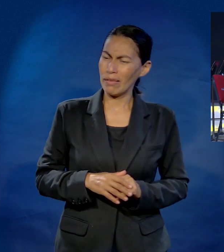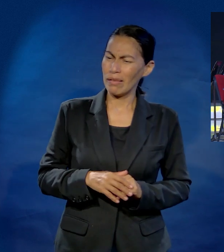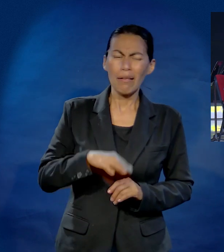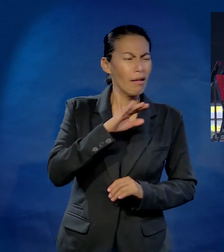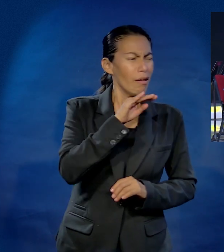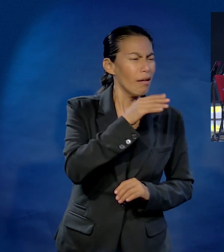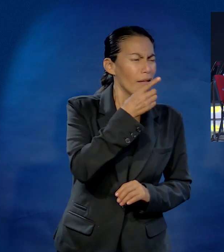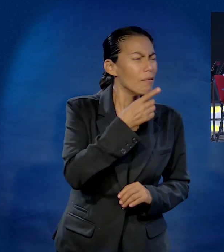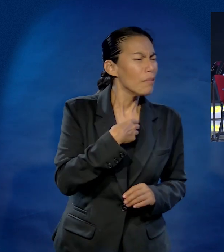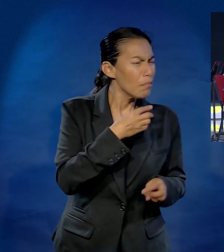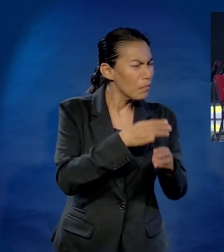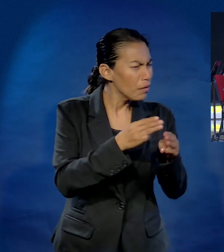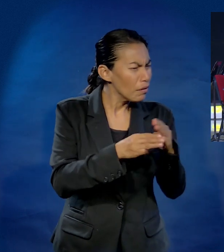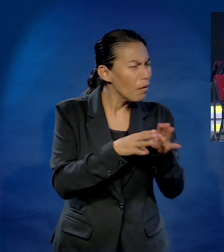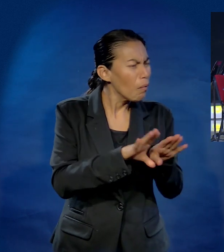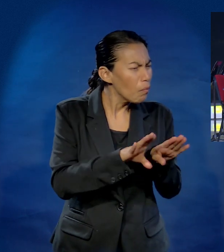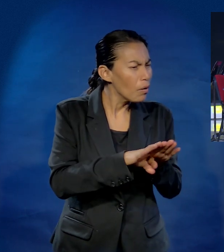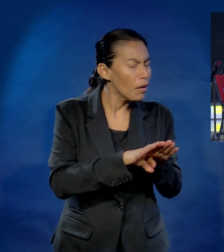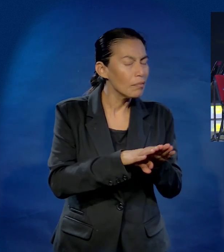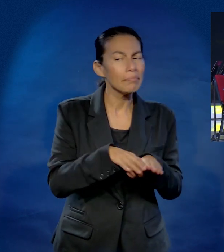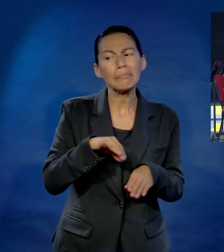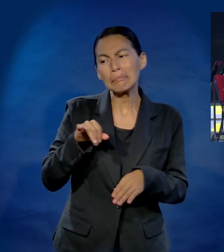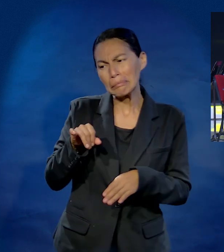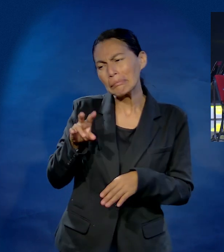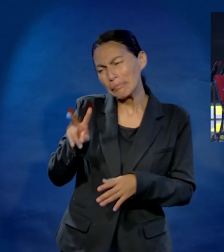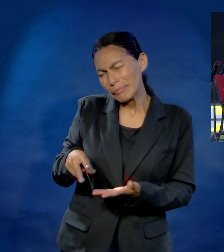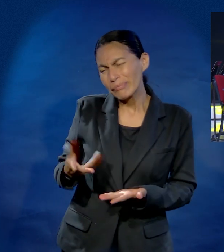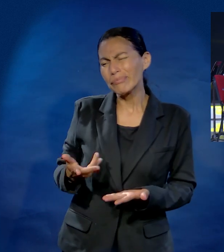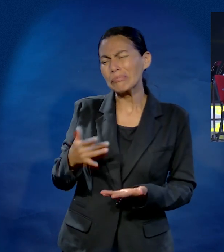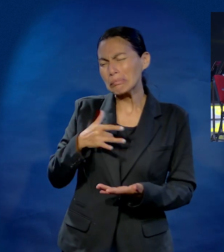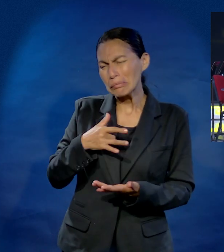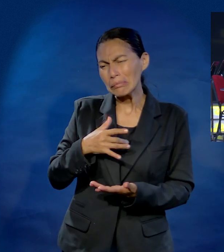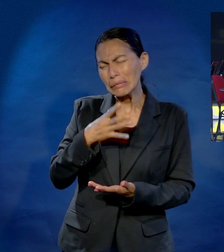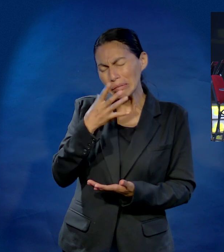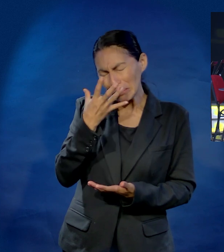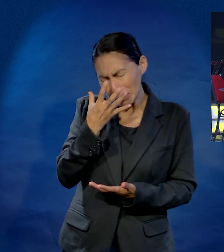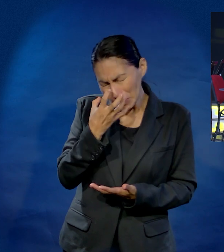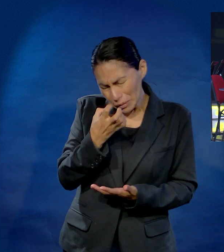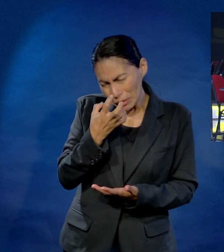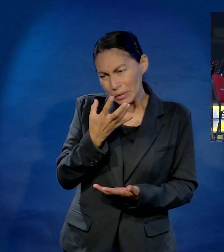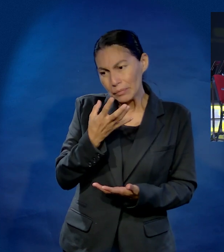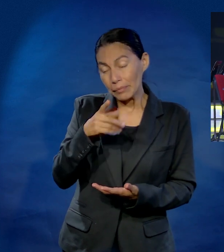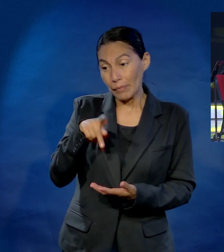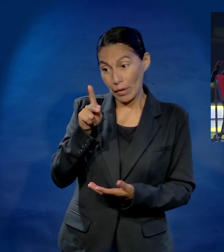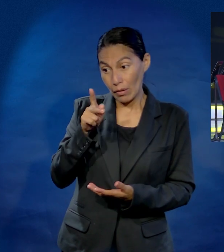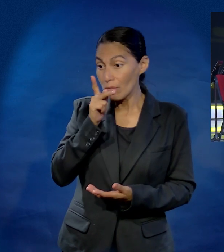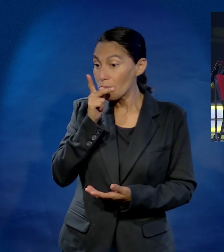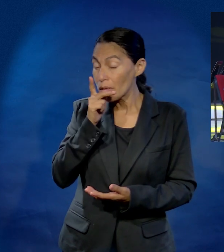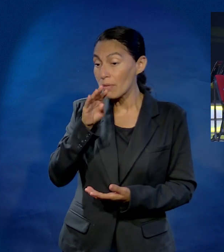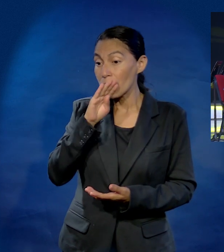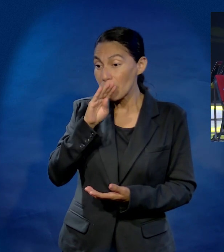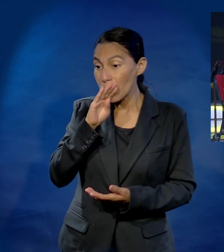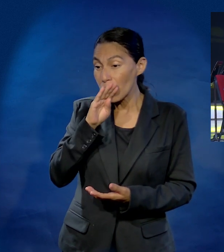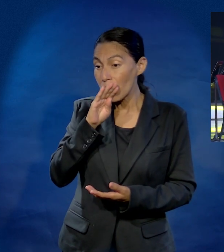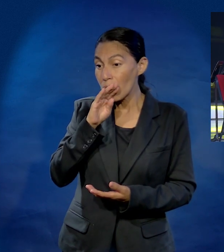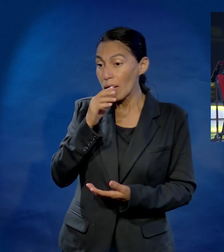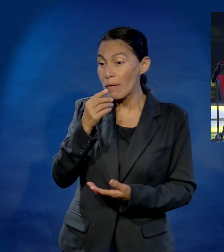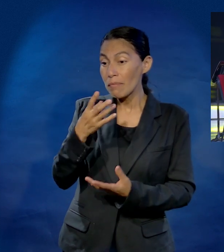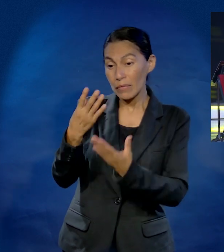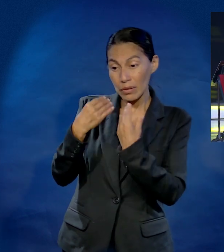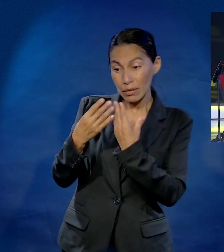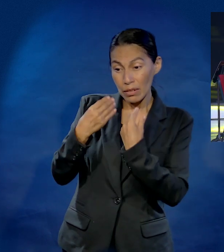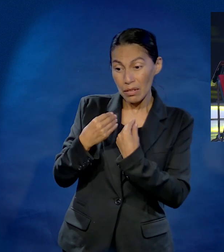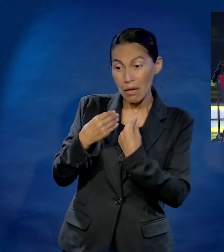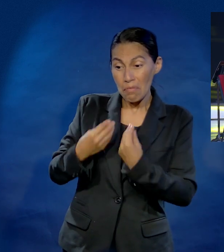Y yo entre mí dije, estoy más preocupado yo que él. A ver, explícame, ¿cómo que son cosas materiales? Sí, mire, la verdad es que sí me sentí